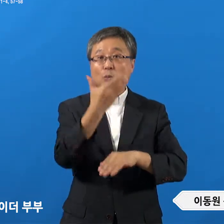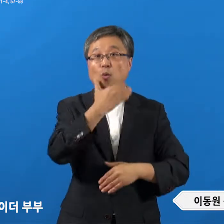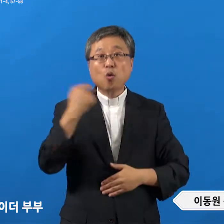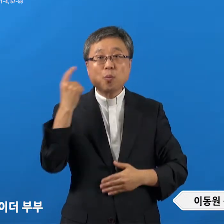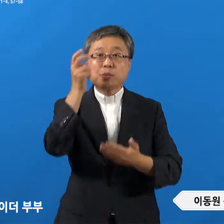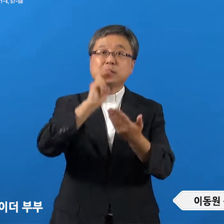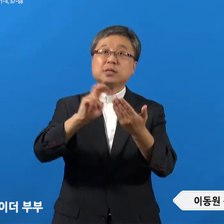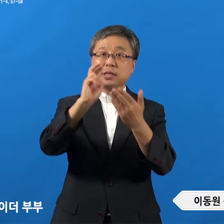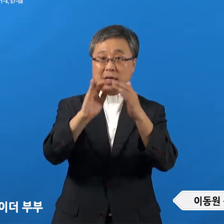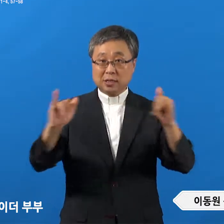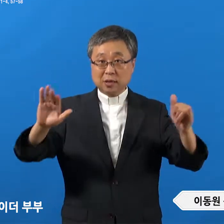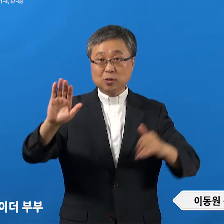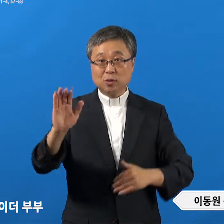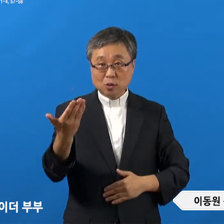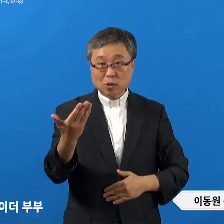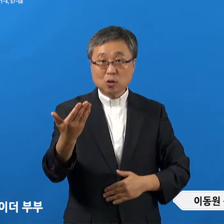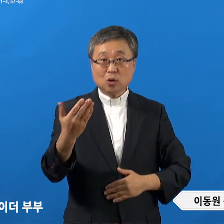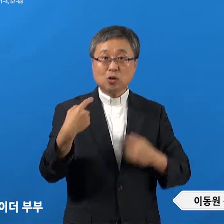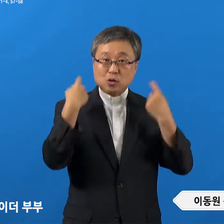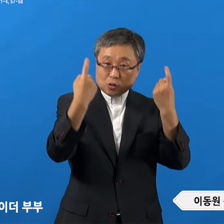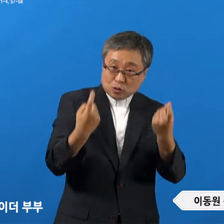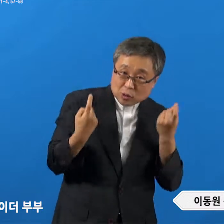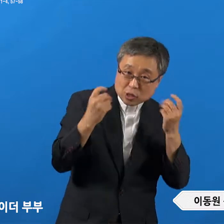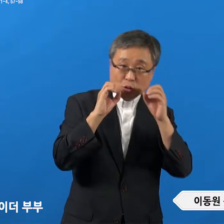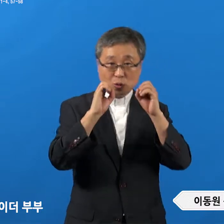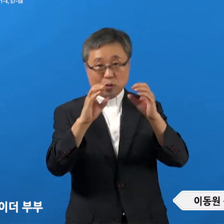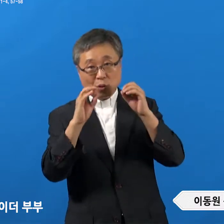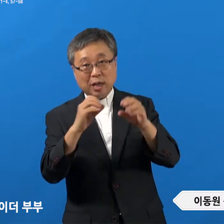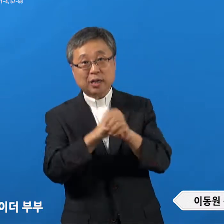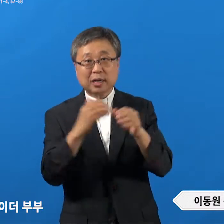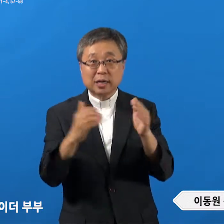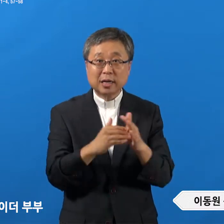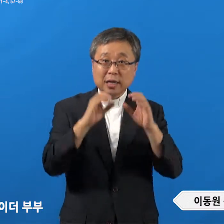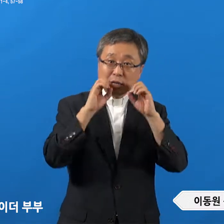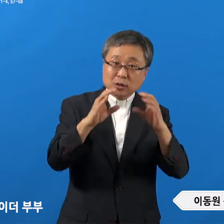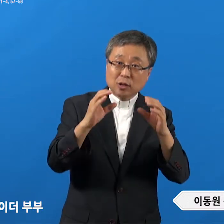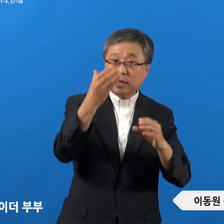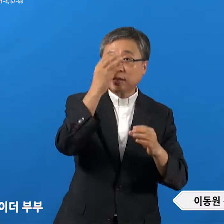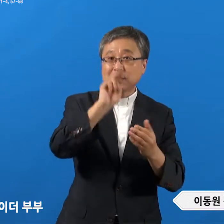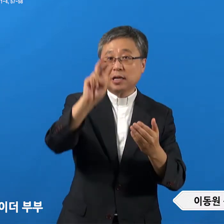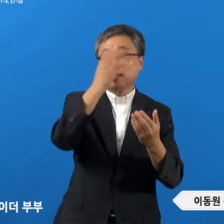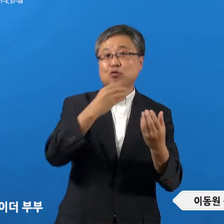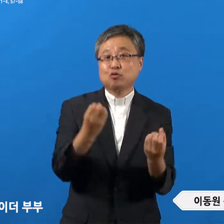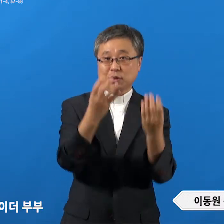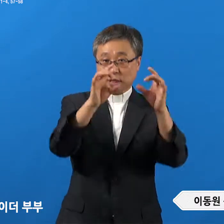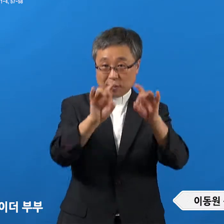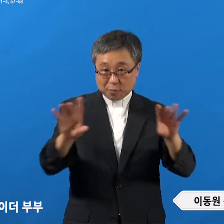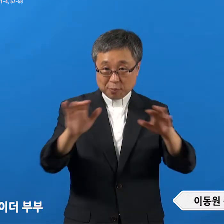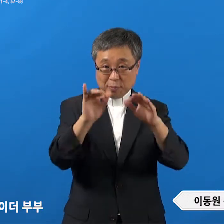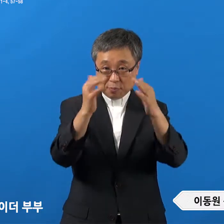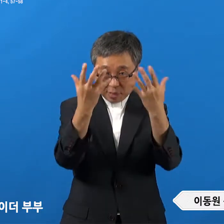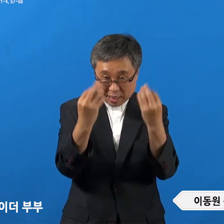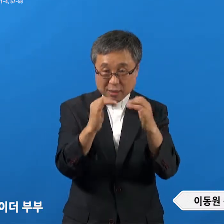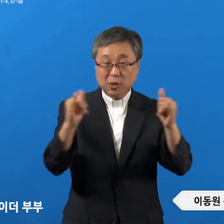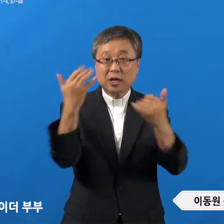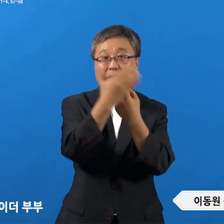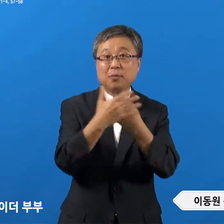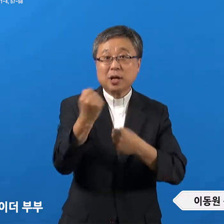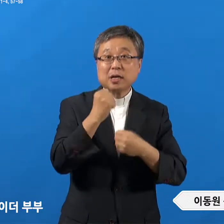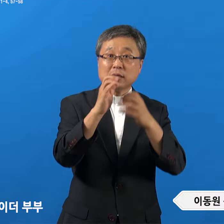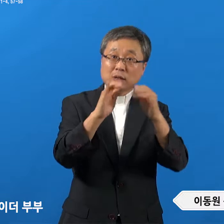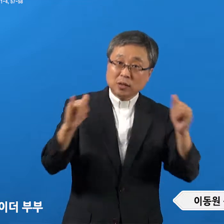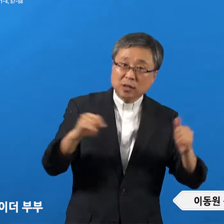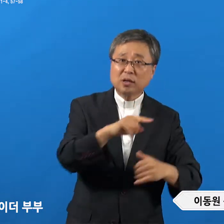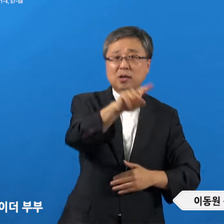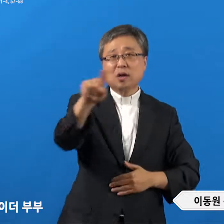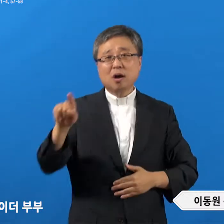되어 순회 전도에 나섰고 그들의 그 전도 축제, 찬양 축제마다 많은 사람들이 은혜를 받았습니다. 사람들은